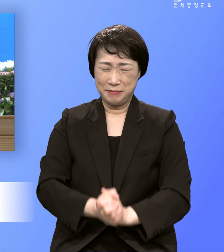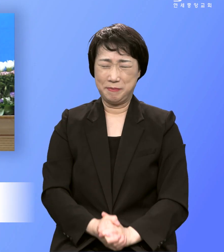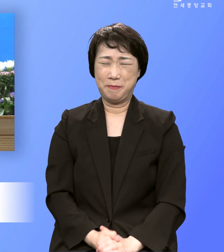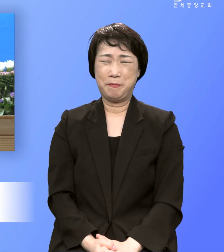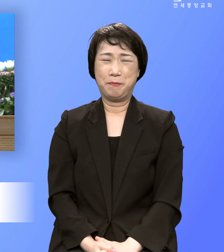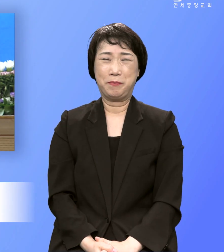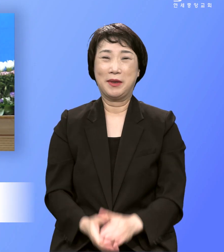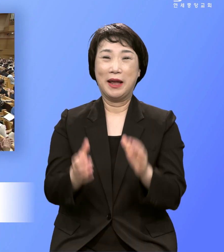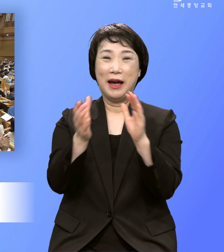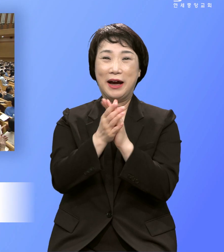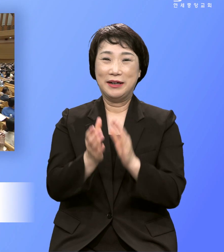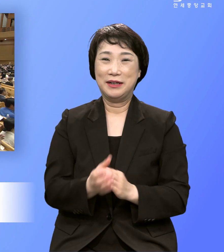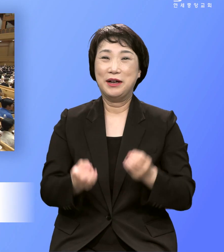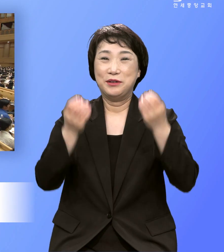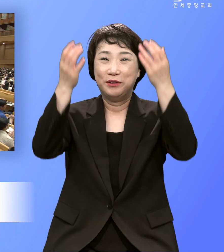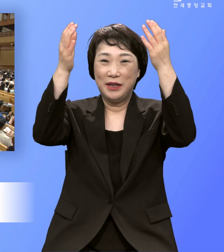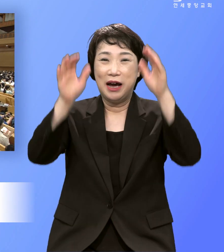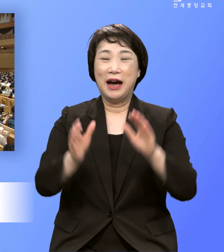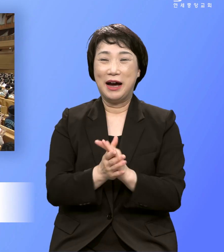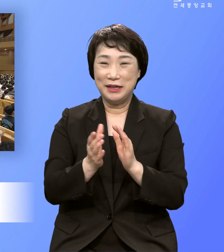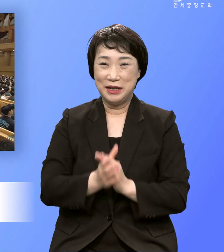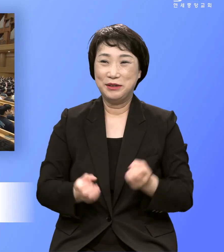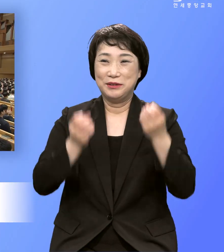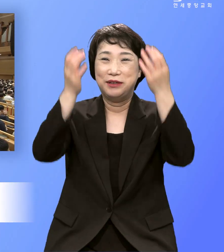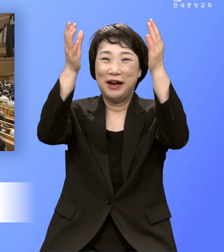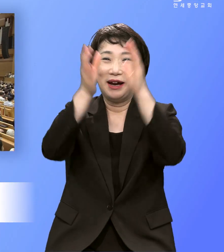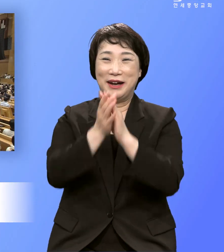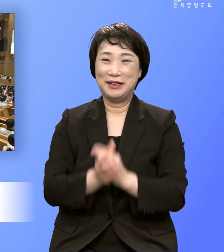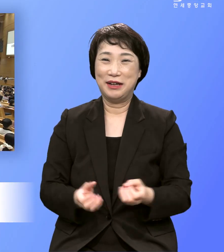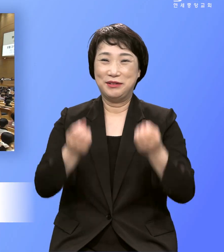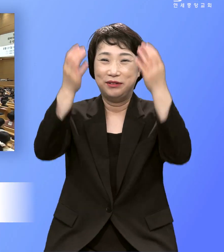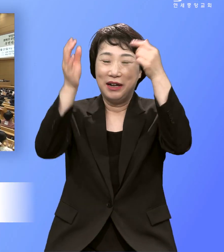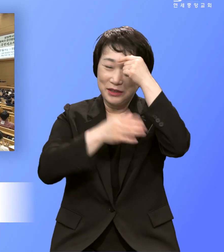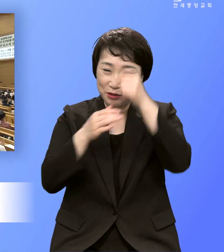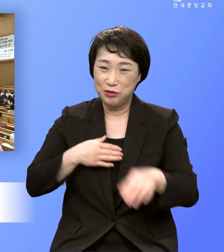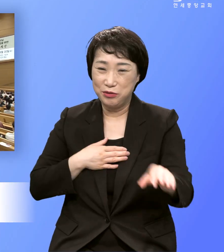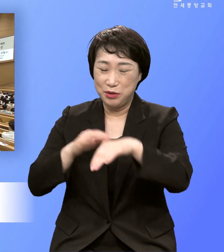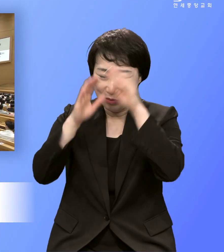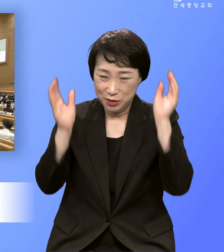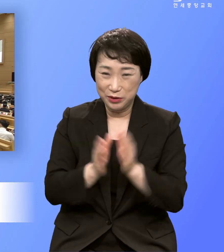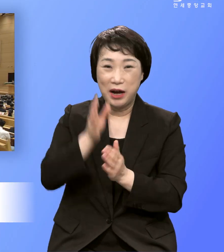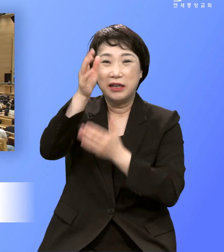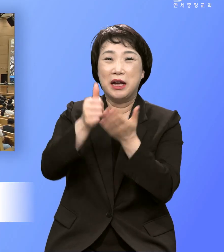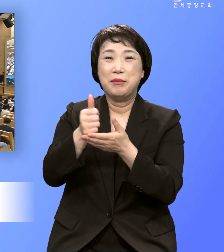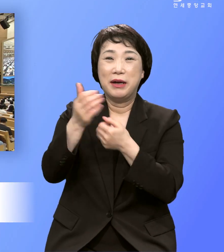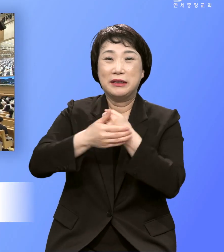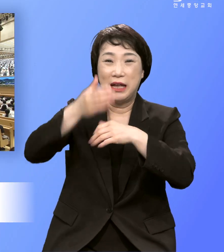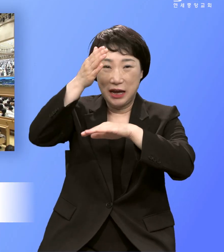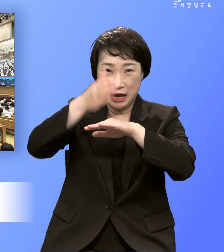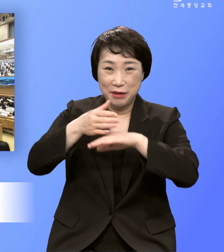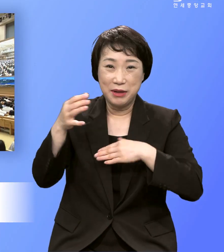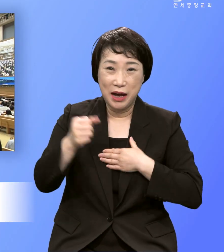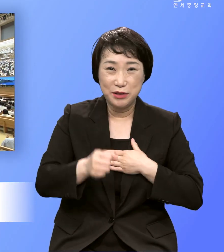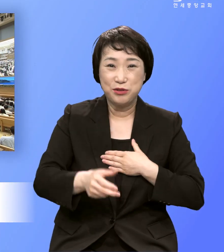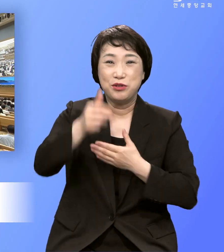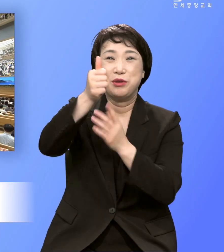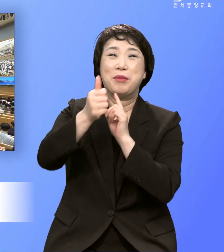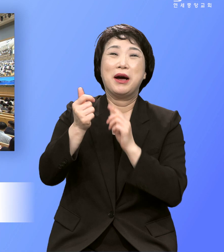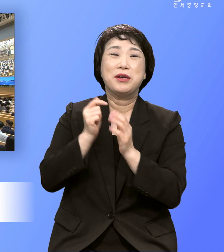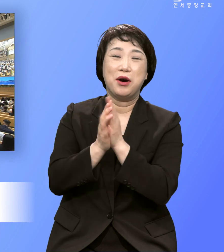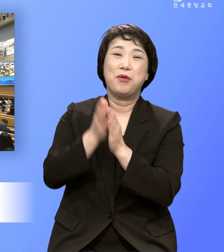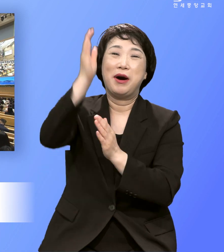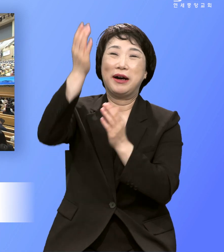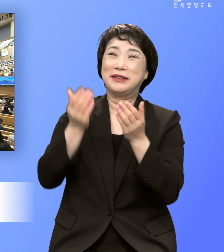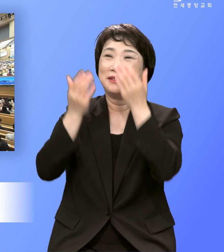아멘. 할렐루야, 할렐루야. 우리 모든 성도들이 하나님이 주신 은혜 감사로 주님만 영광롭게